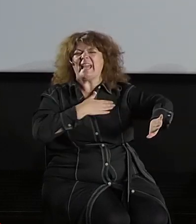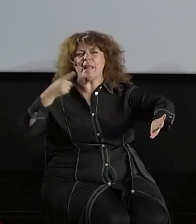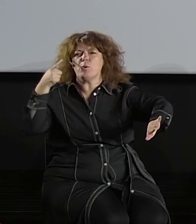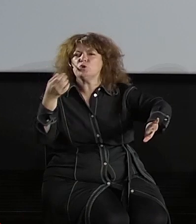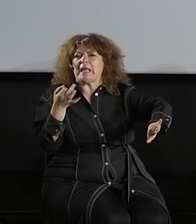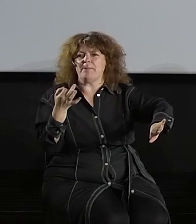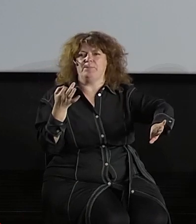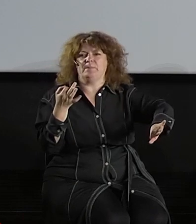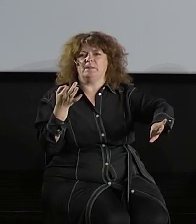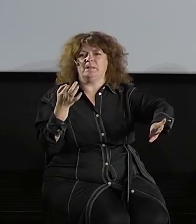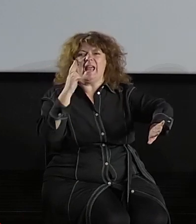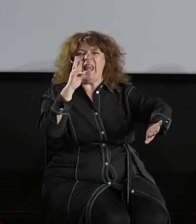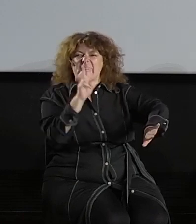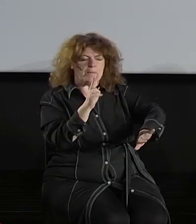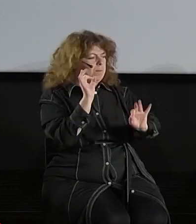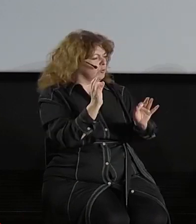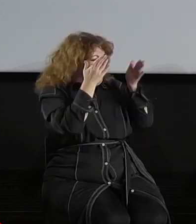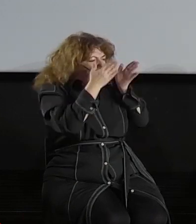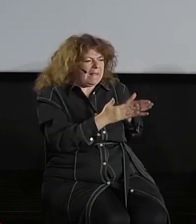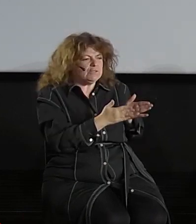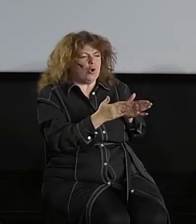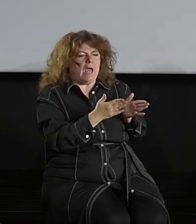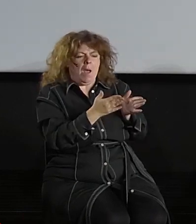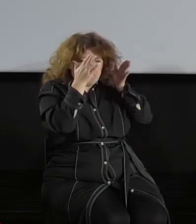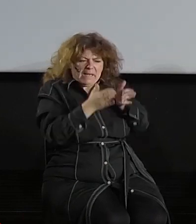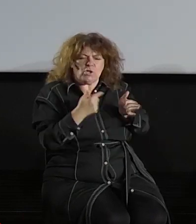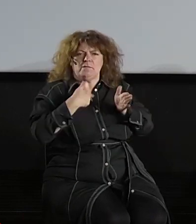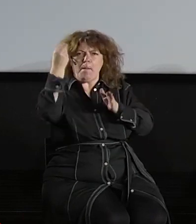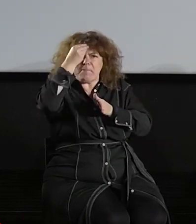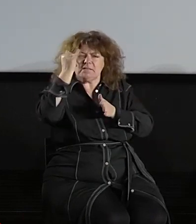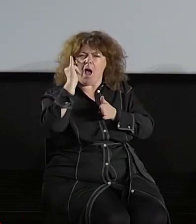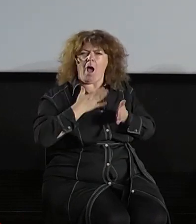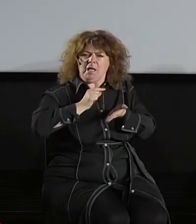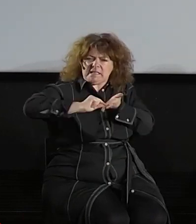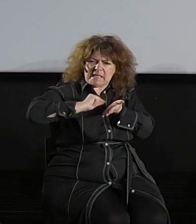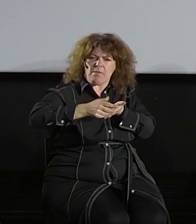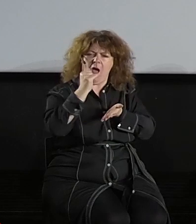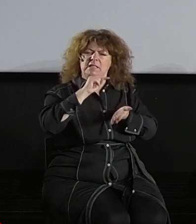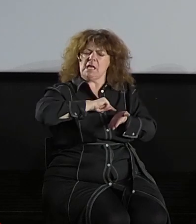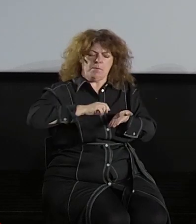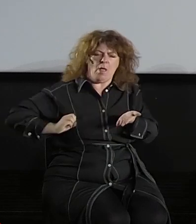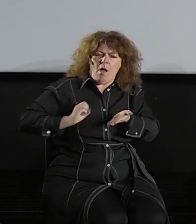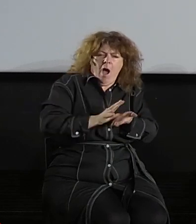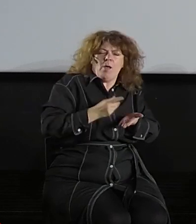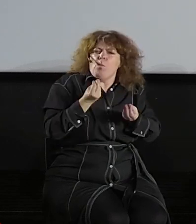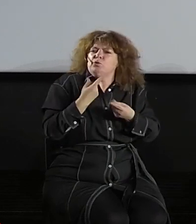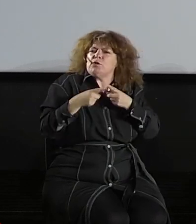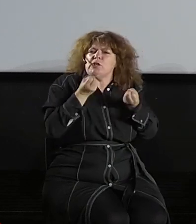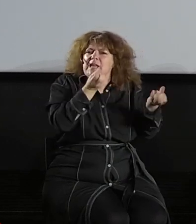que las veamos como personas que piensan que escriben que sienten y que tienen muchas cosas que decirnos no Y entonces por eso la